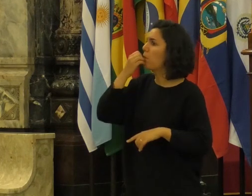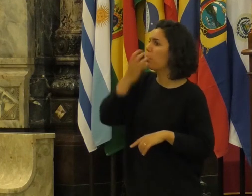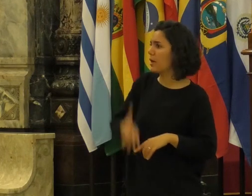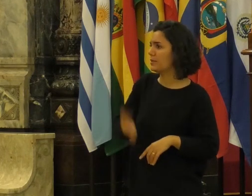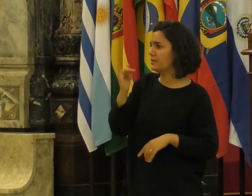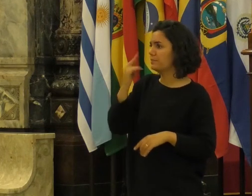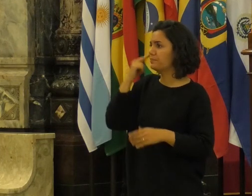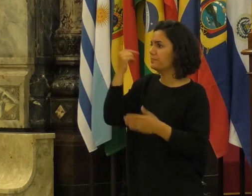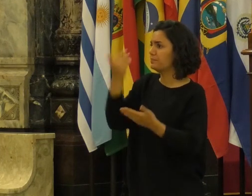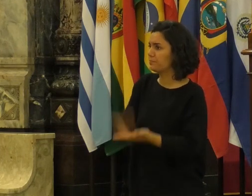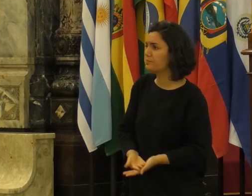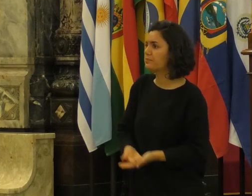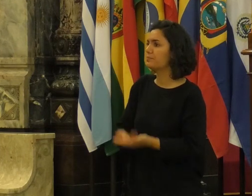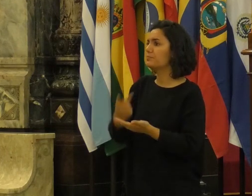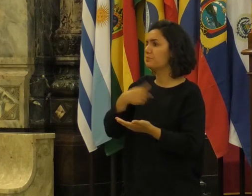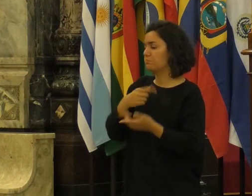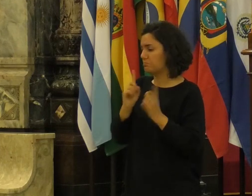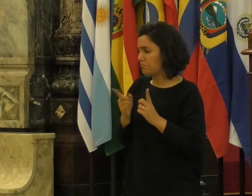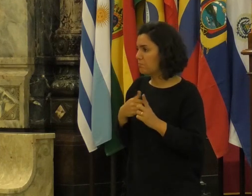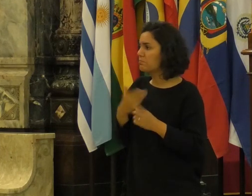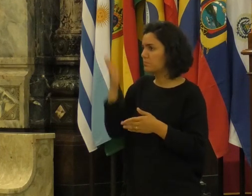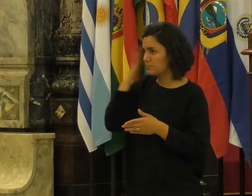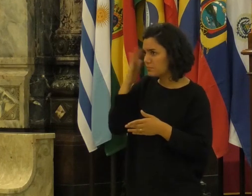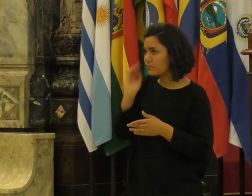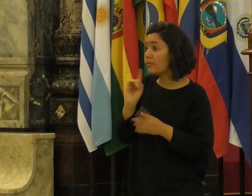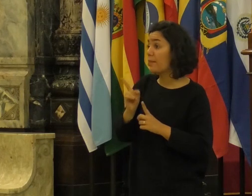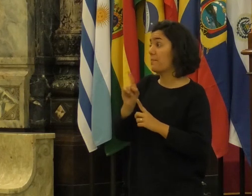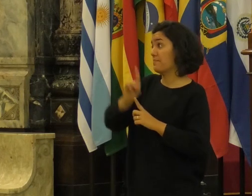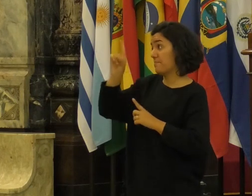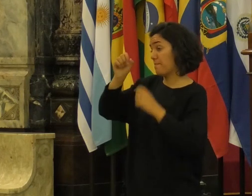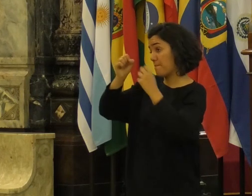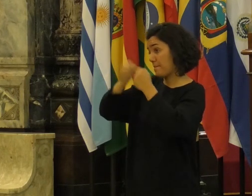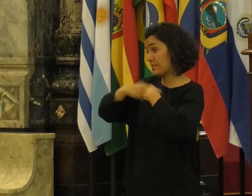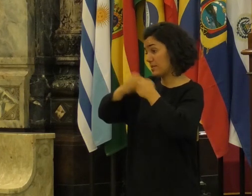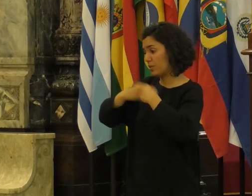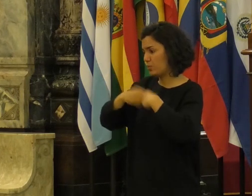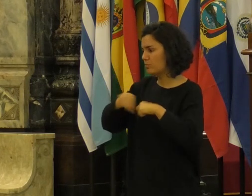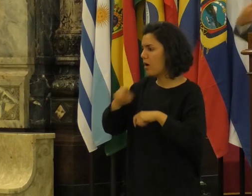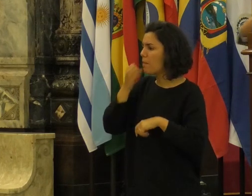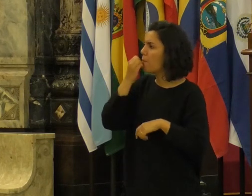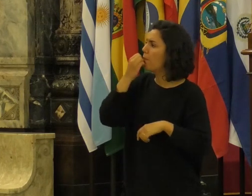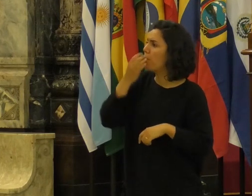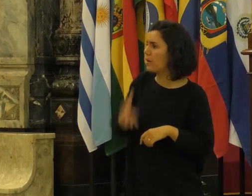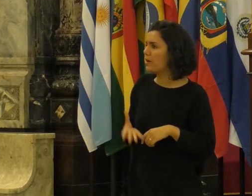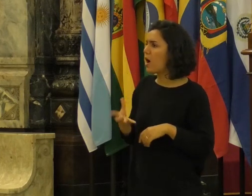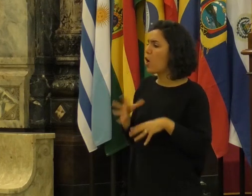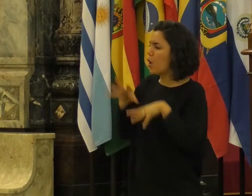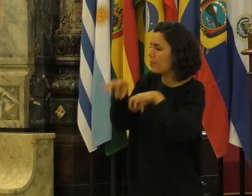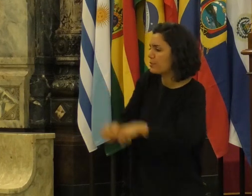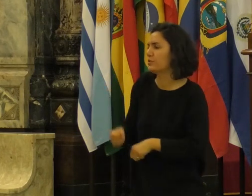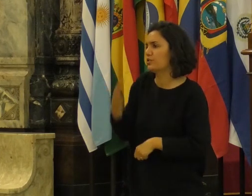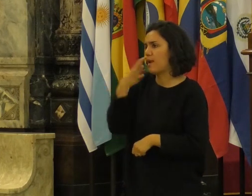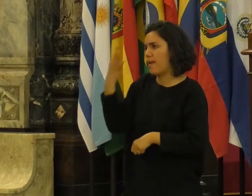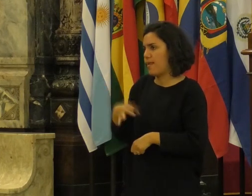se ha planteado, como lo he vivido, como lo vivimos allá en Paisaje, tenemos una muy buena implicación con la